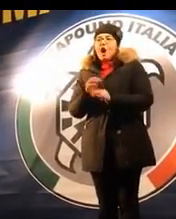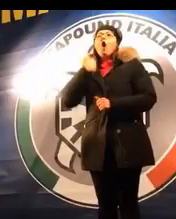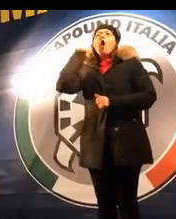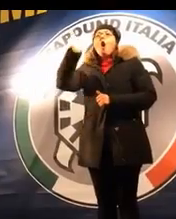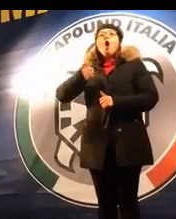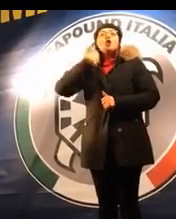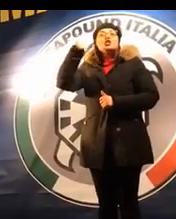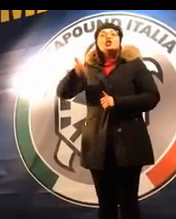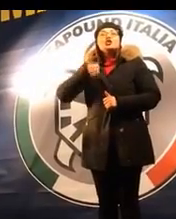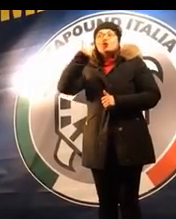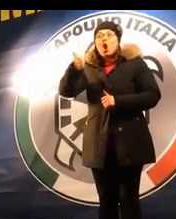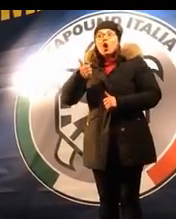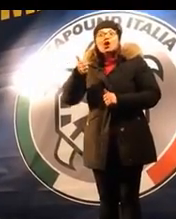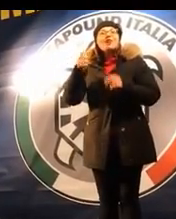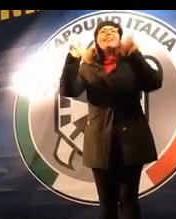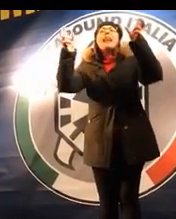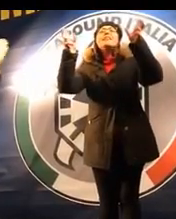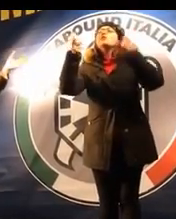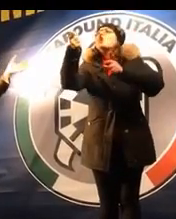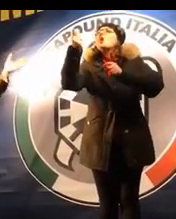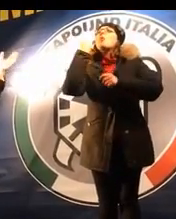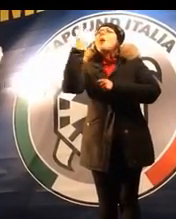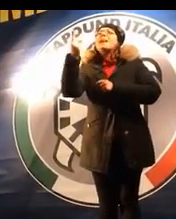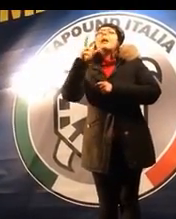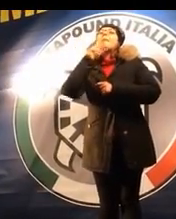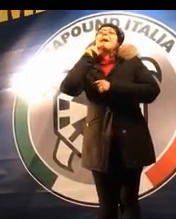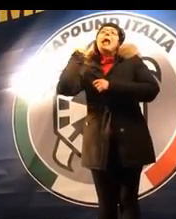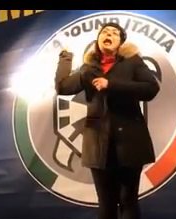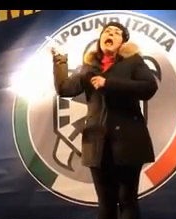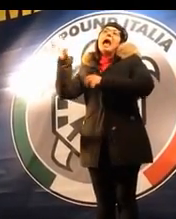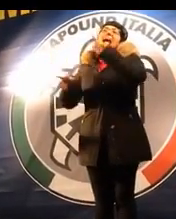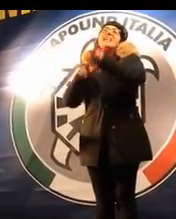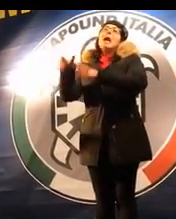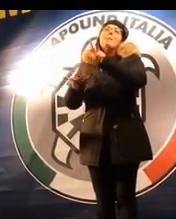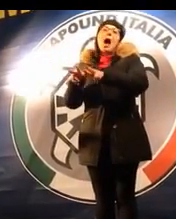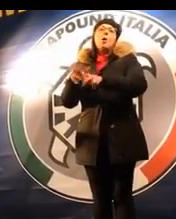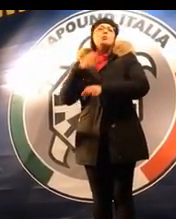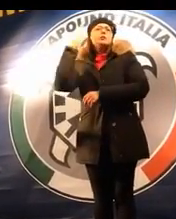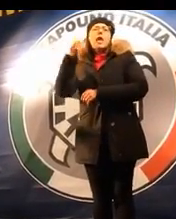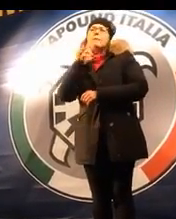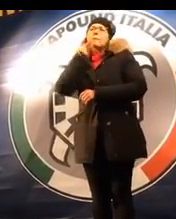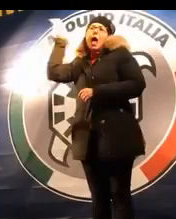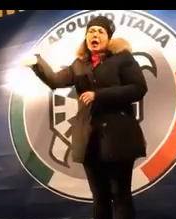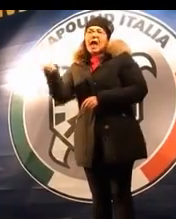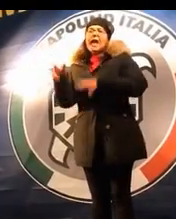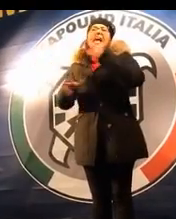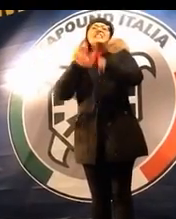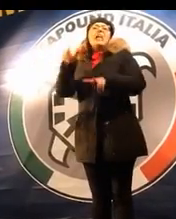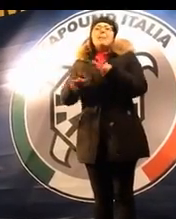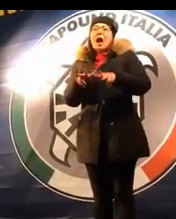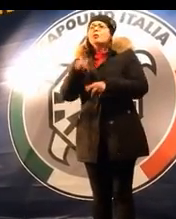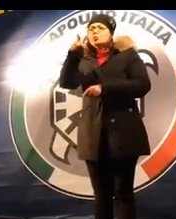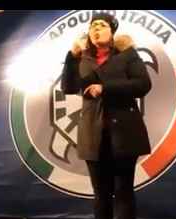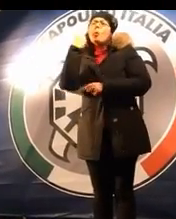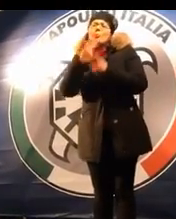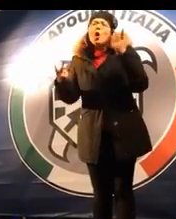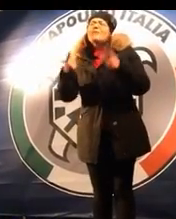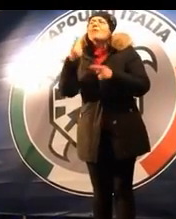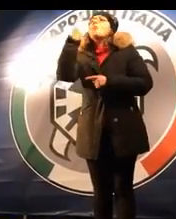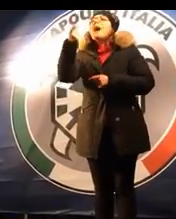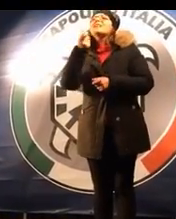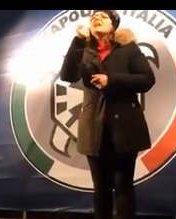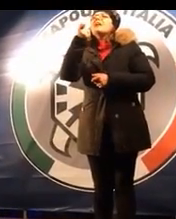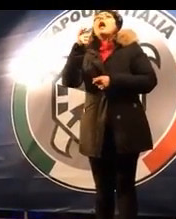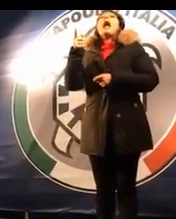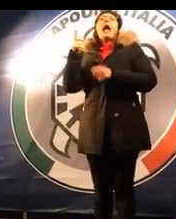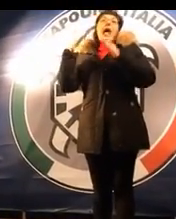Pound in televisione, voi potete accendere qualsiasi canale, anche adesso. Apritene uno a caso col telefonino, scoprirete che stanno parlando di Casa Pound, ma